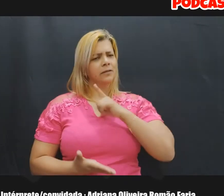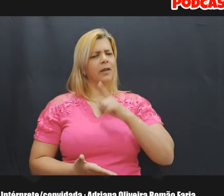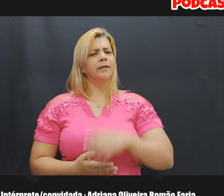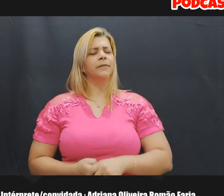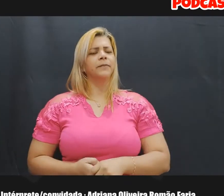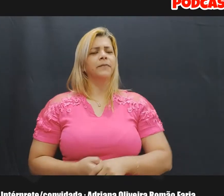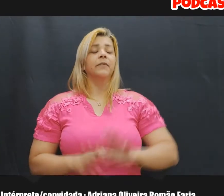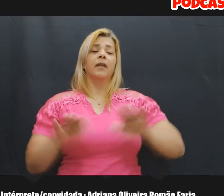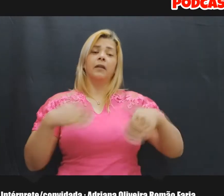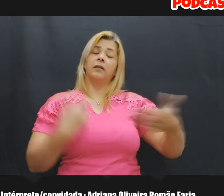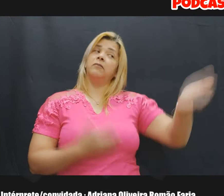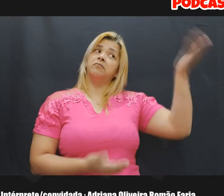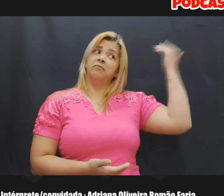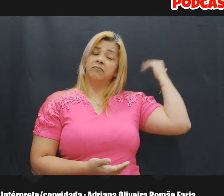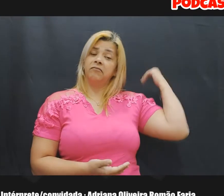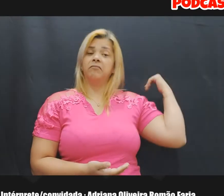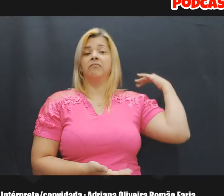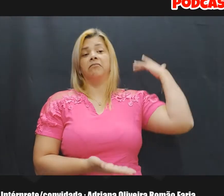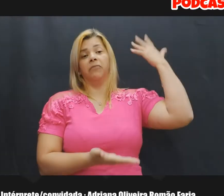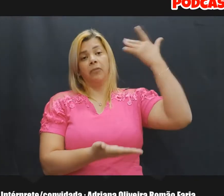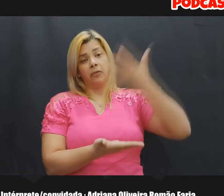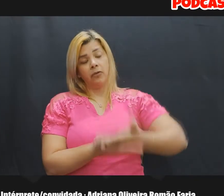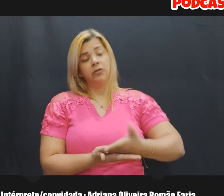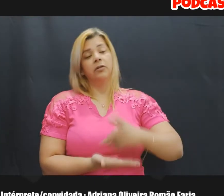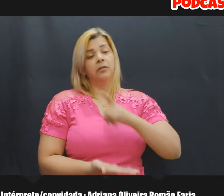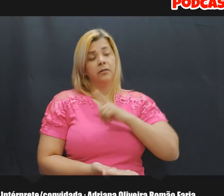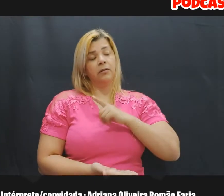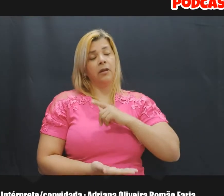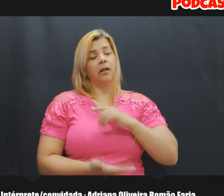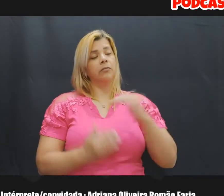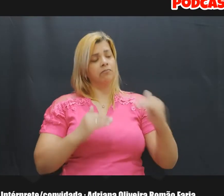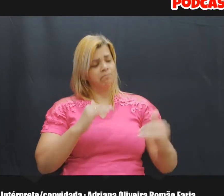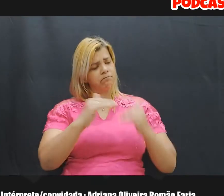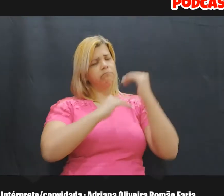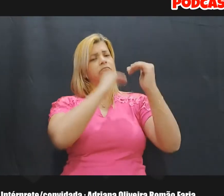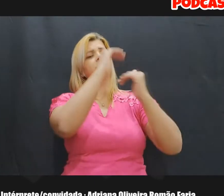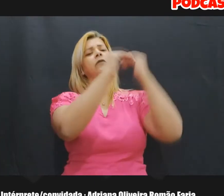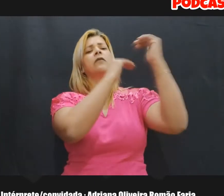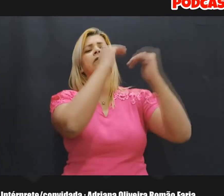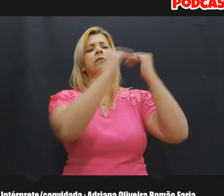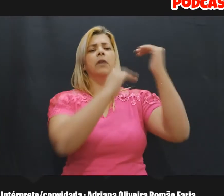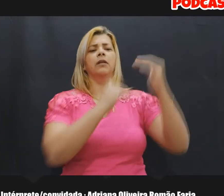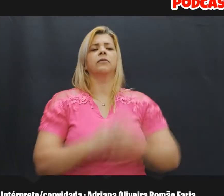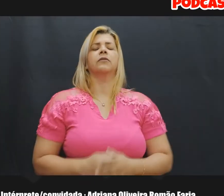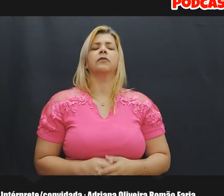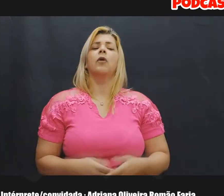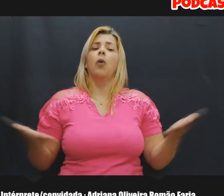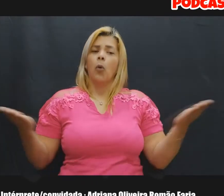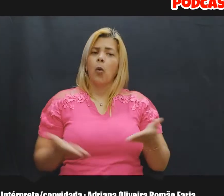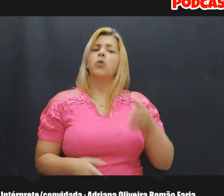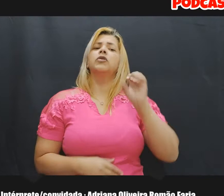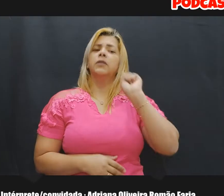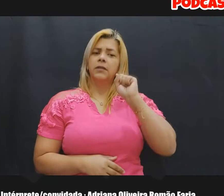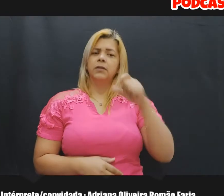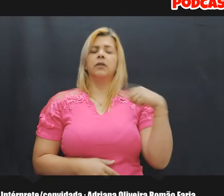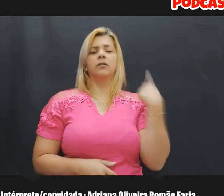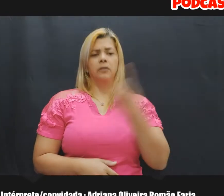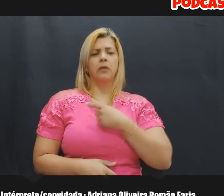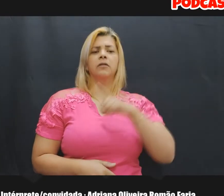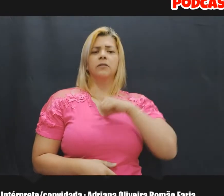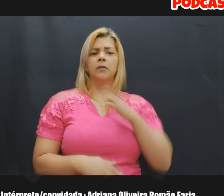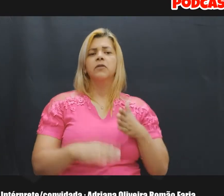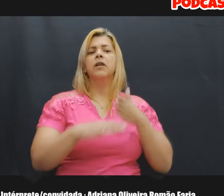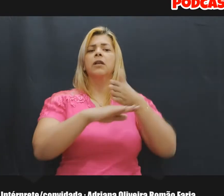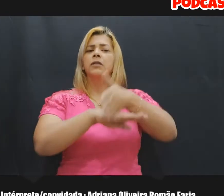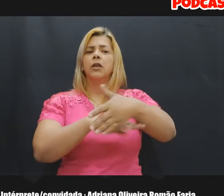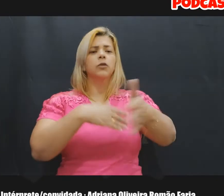daquele tempo e até hoje, houve um avanço muito grande. É como eu te falei, hoje sim, os surdos têm